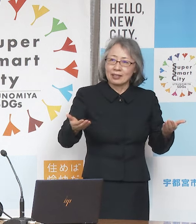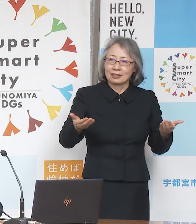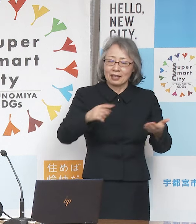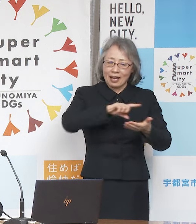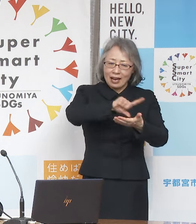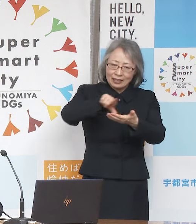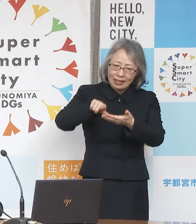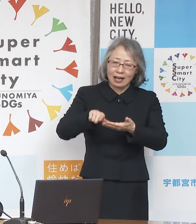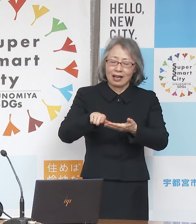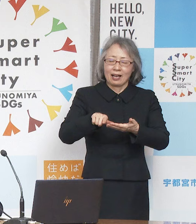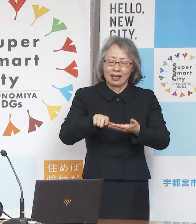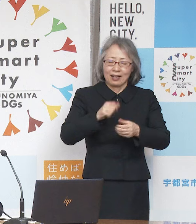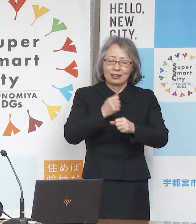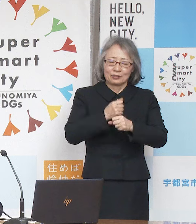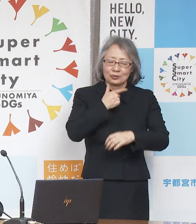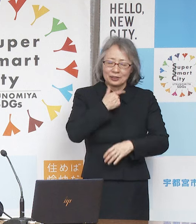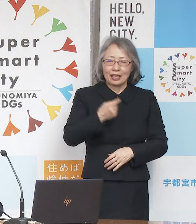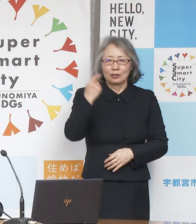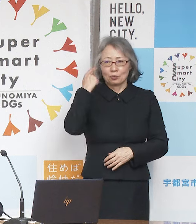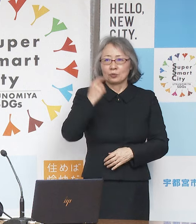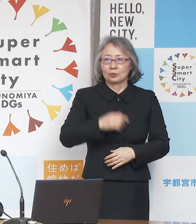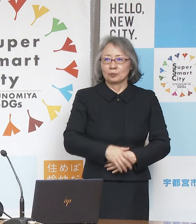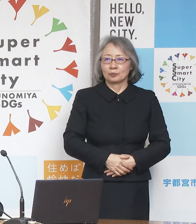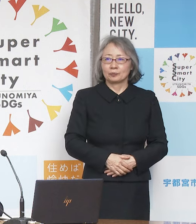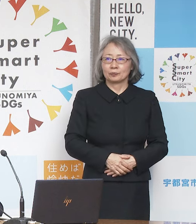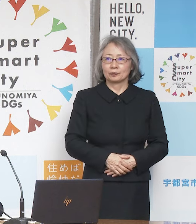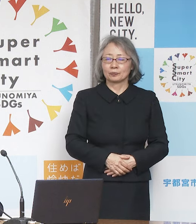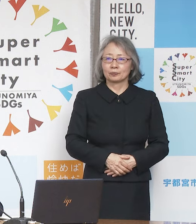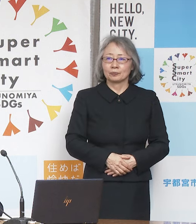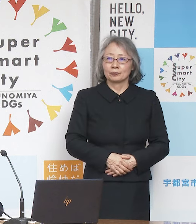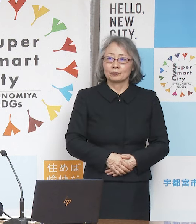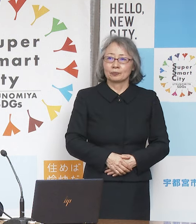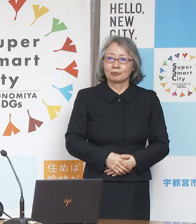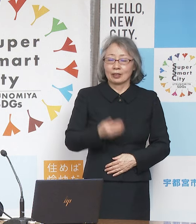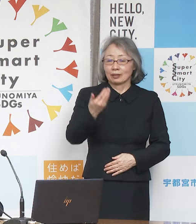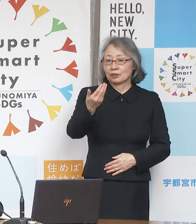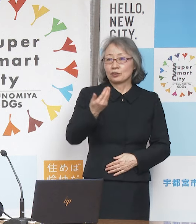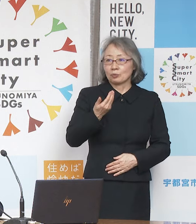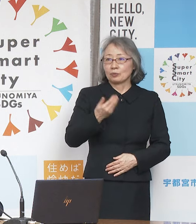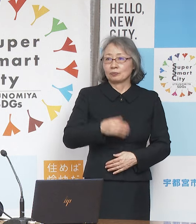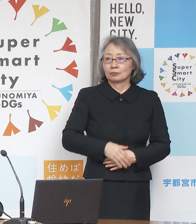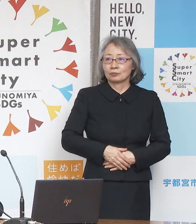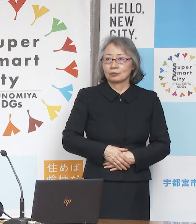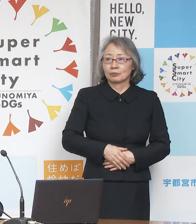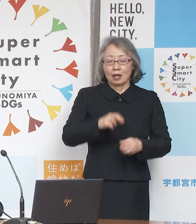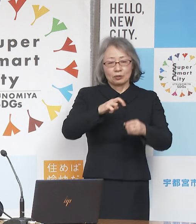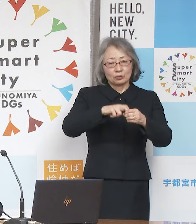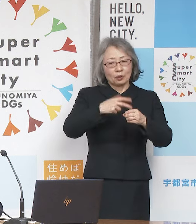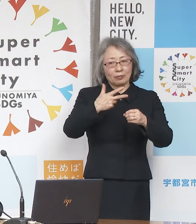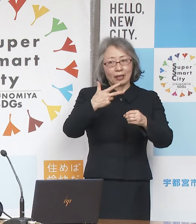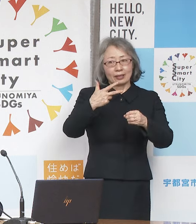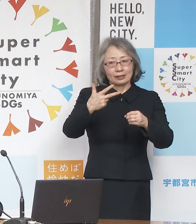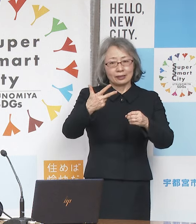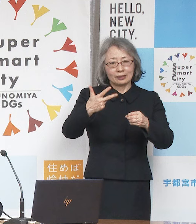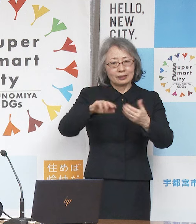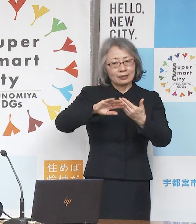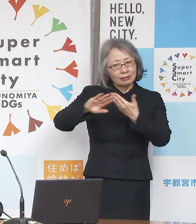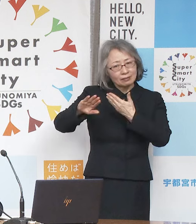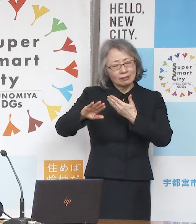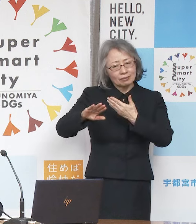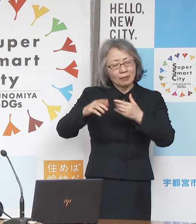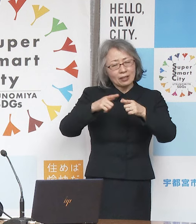エリアになっていただければと思っていますやっぱりあのあの市内外ま市街から県外